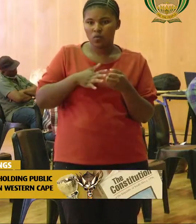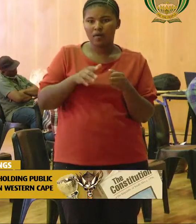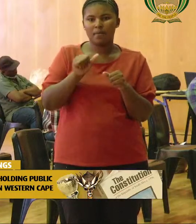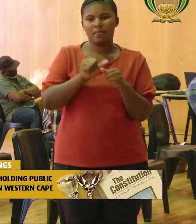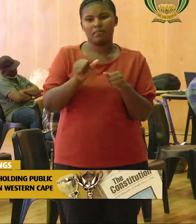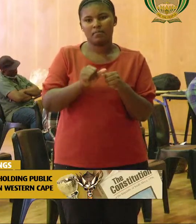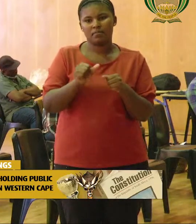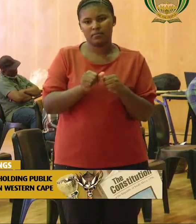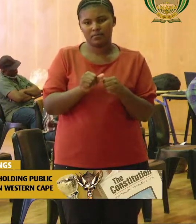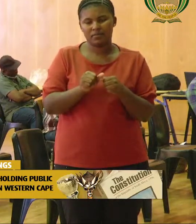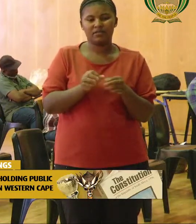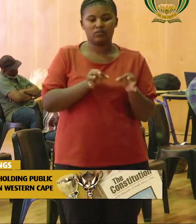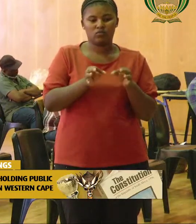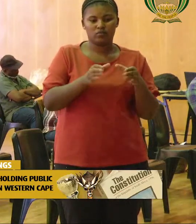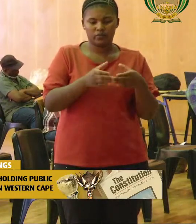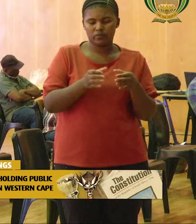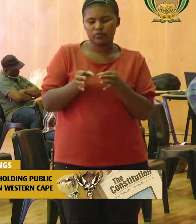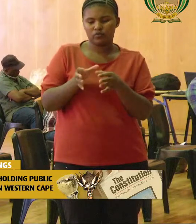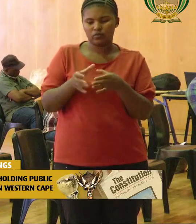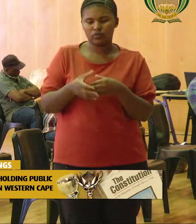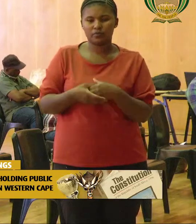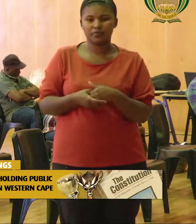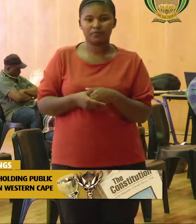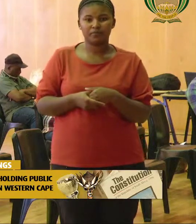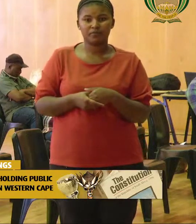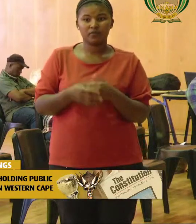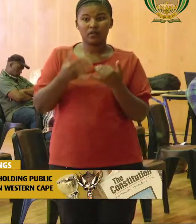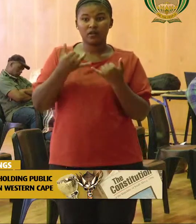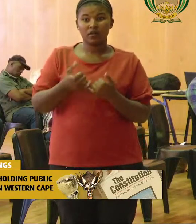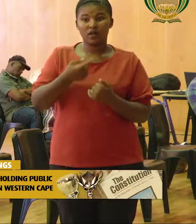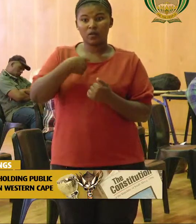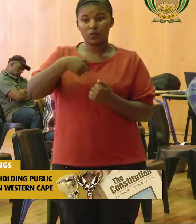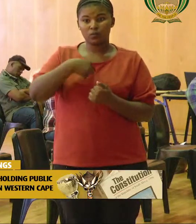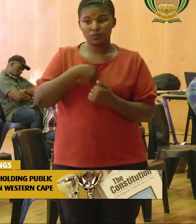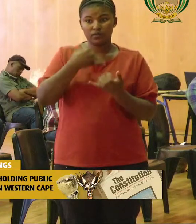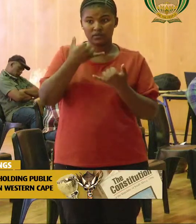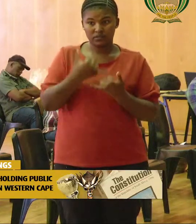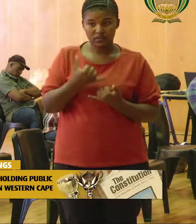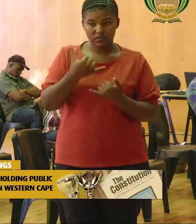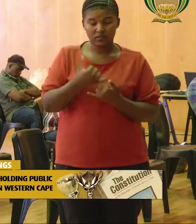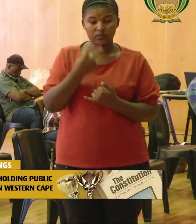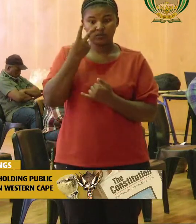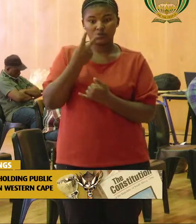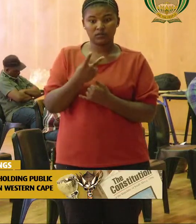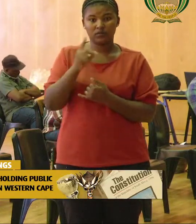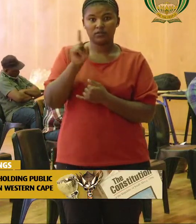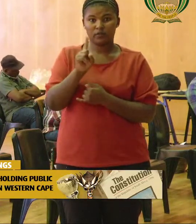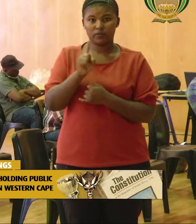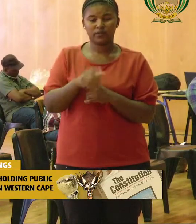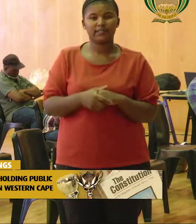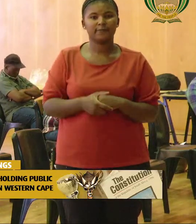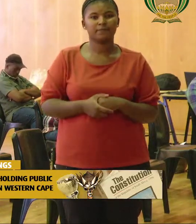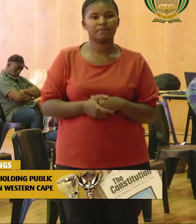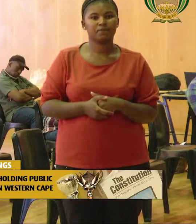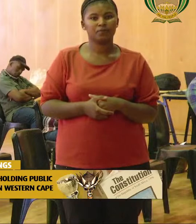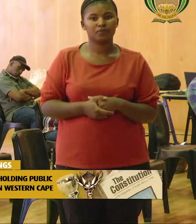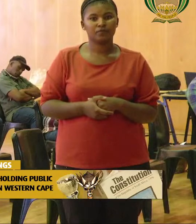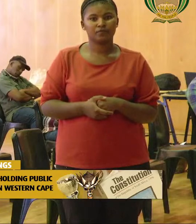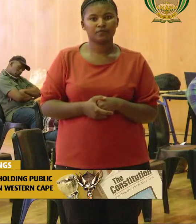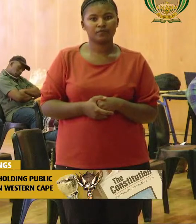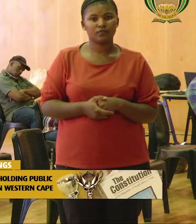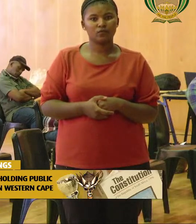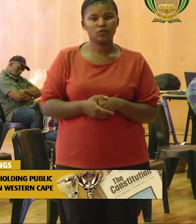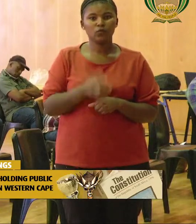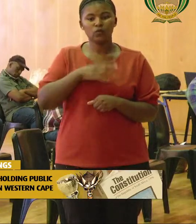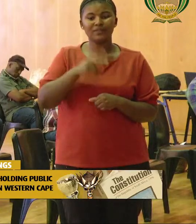het mij niet goed behandeld. Nie. Nou, ons als gemeenschap zien hier die dingen en wil net voor het parlement vragen om